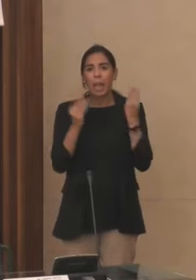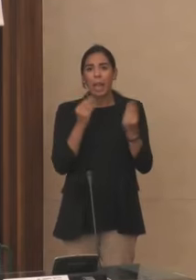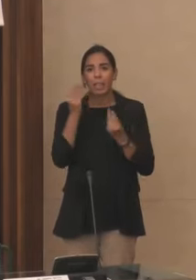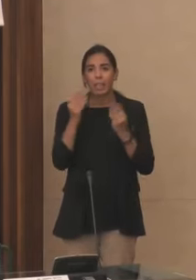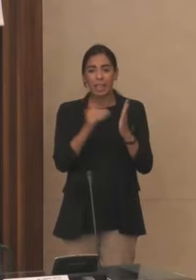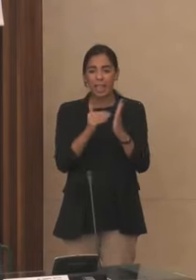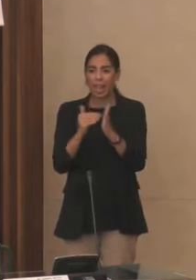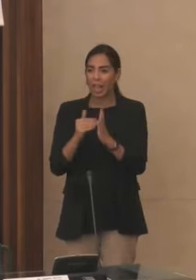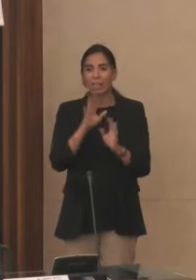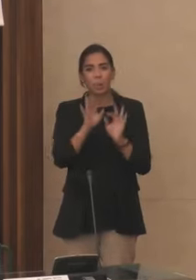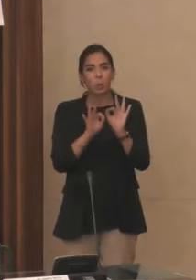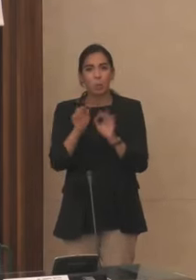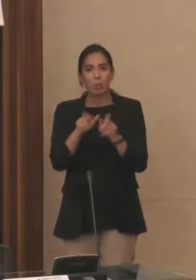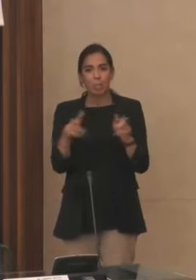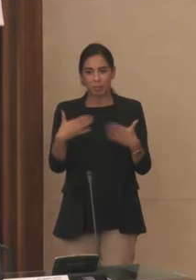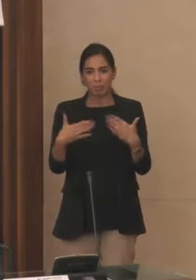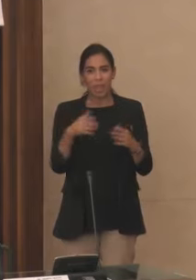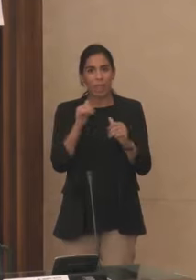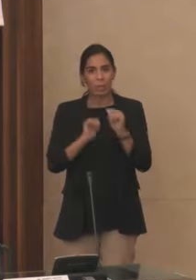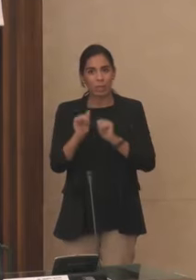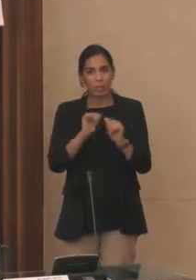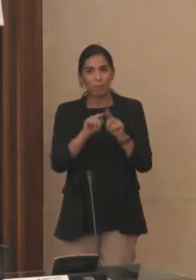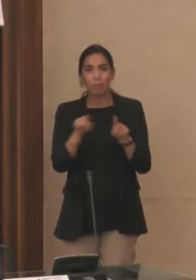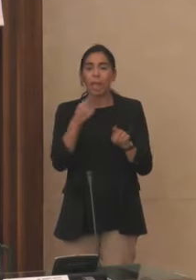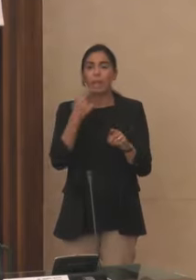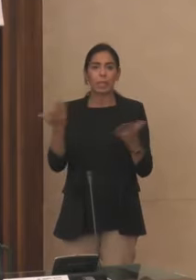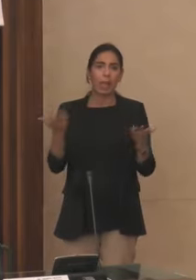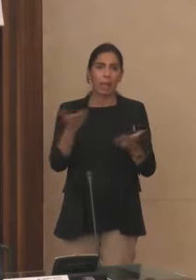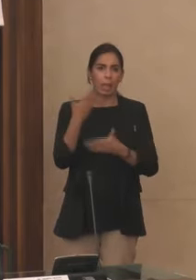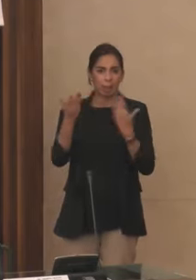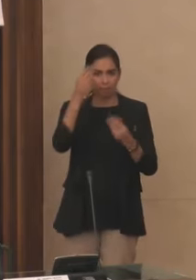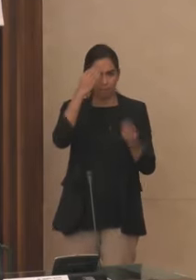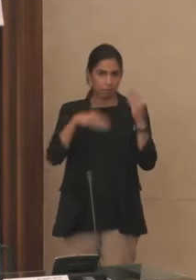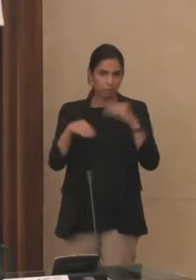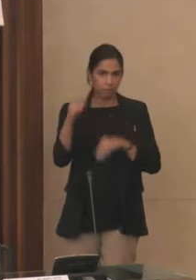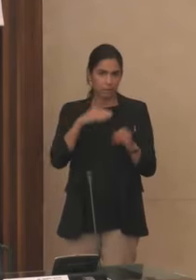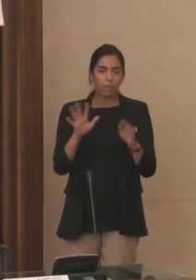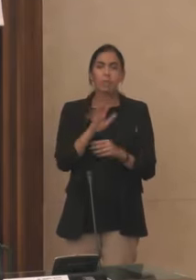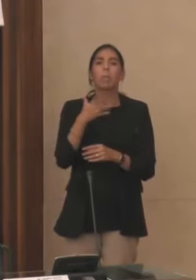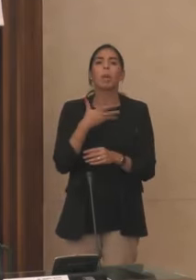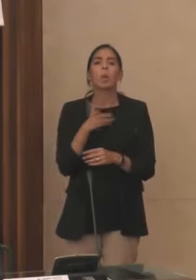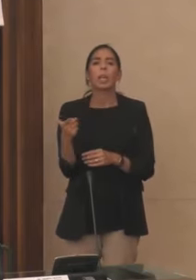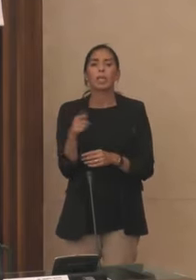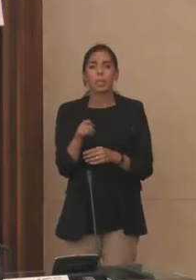precoci domiciliari, le chiama fantomatiche, come se non esistessero.